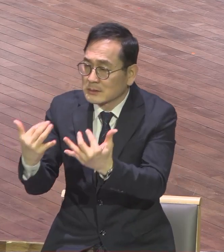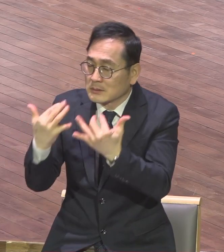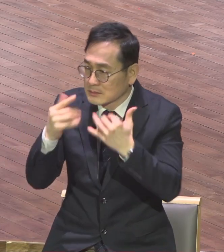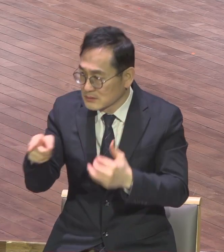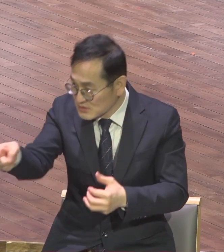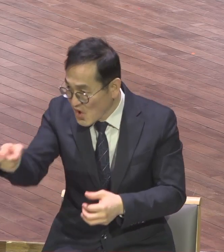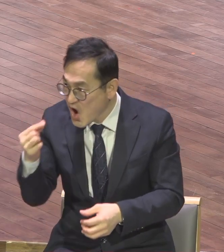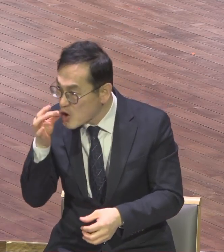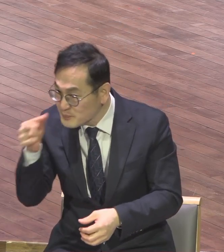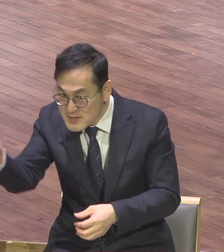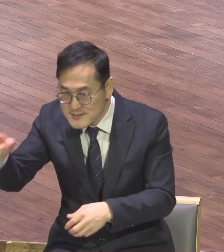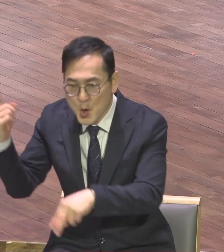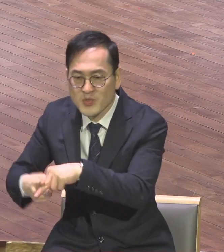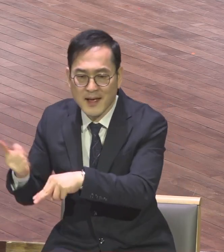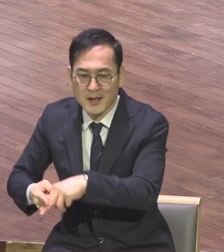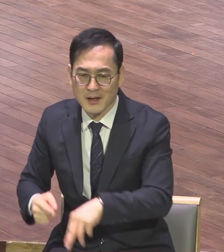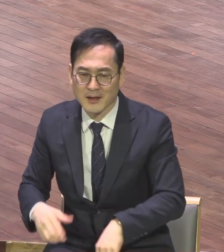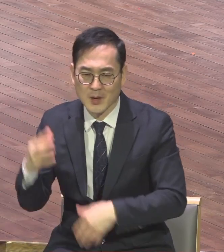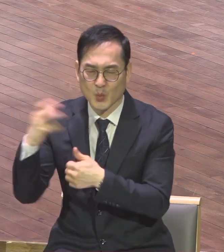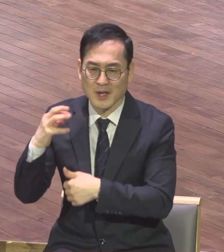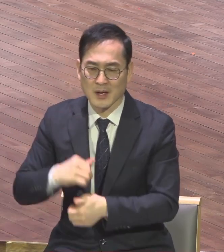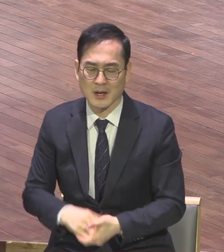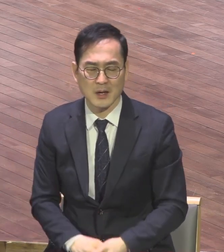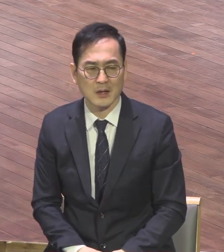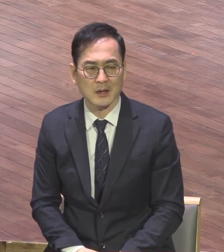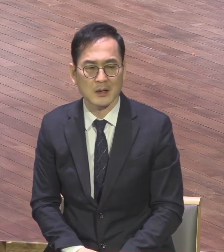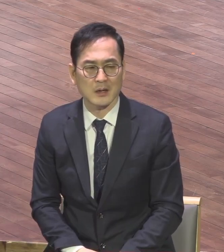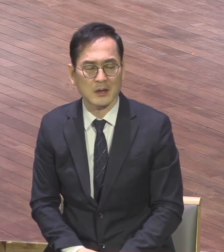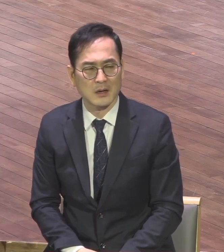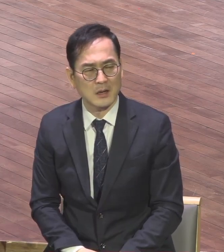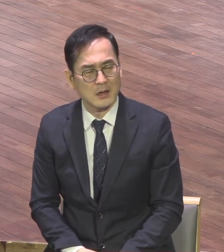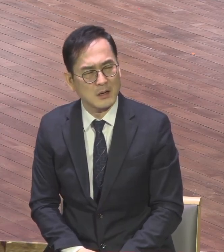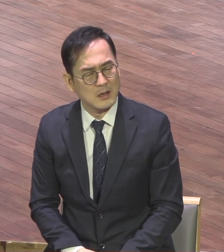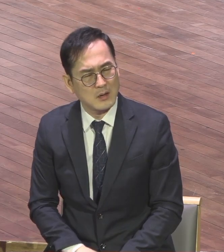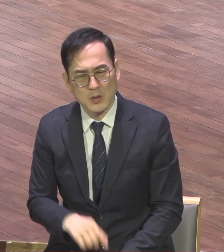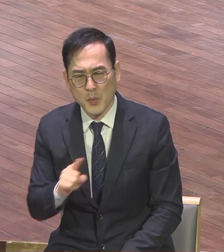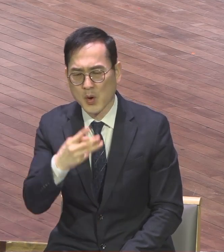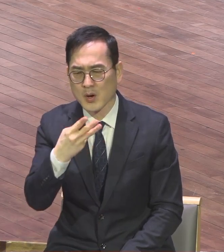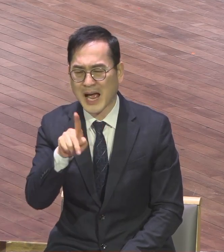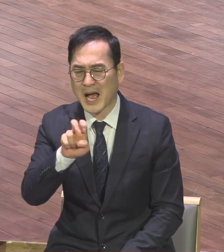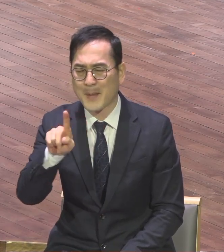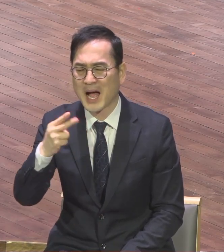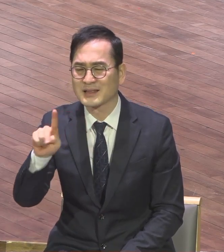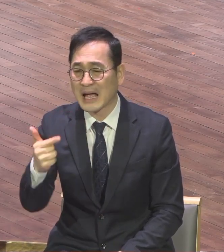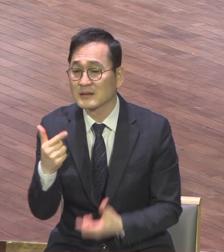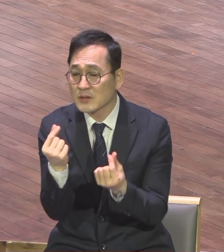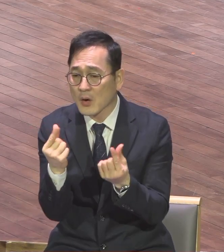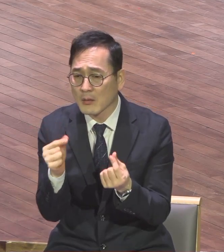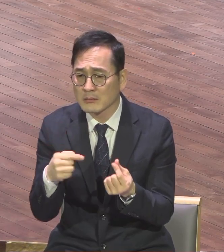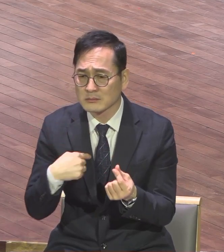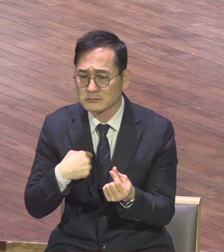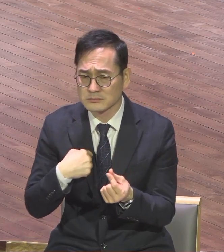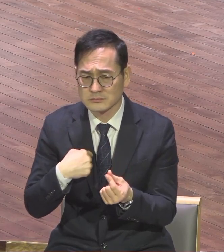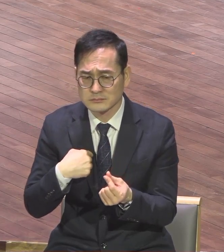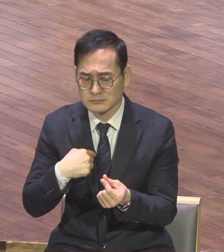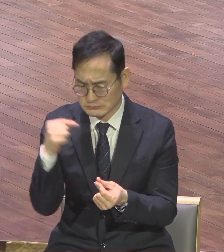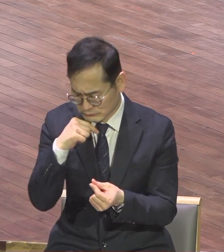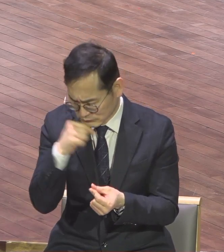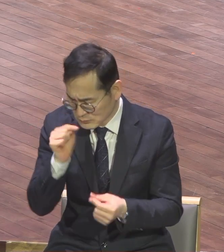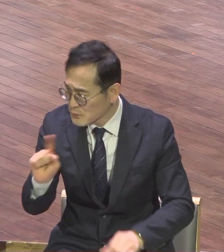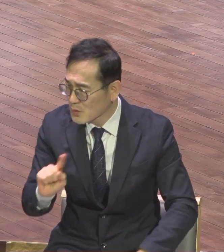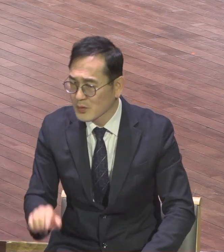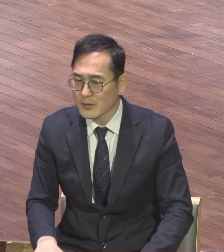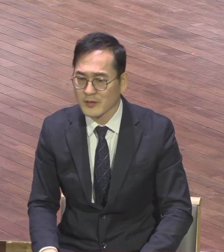먹는 거예요. 이게 라마단도 아니고 이게 뭔가. 그랬던 저희 부모님이 예원교회를